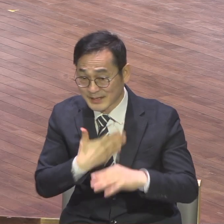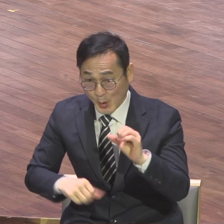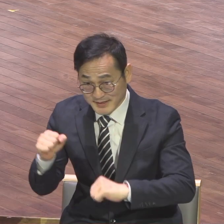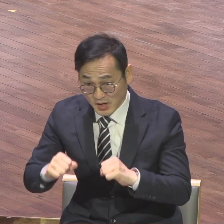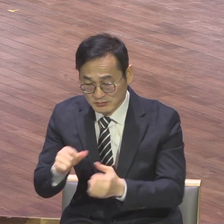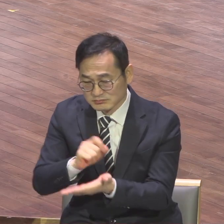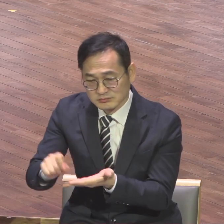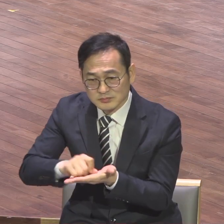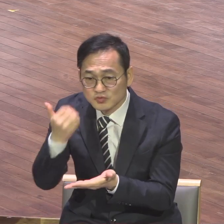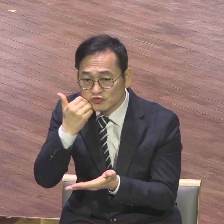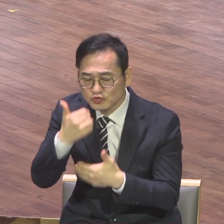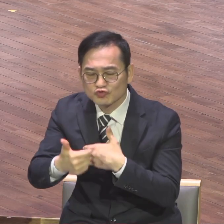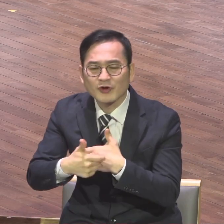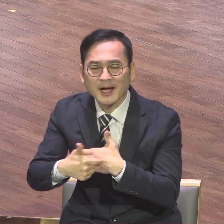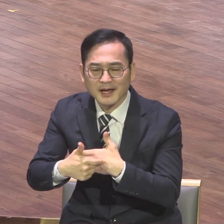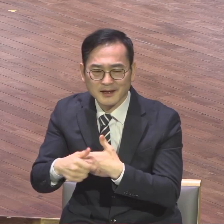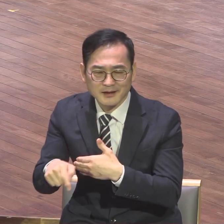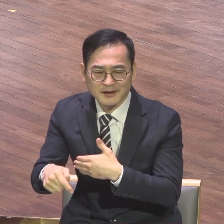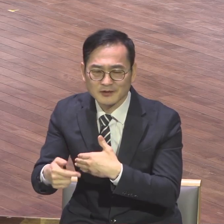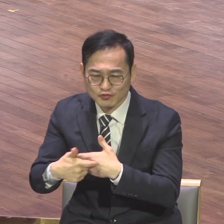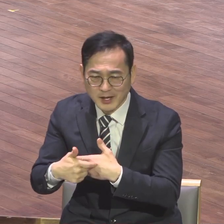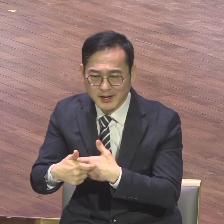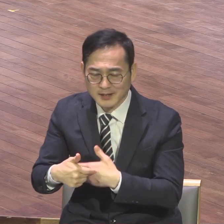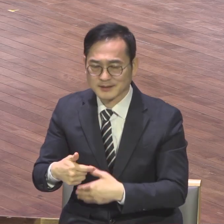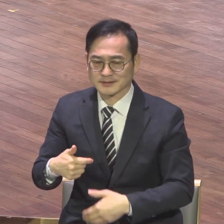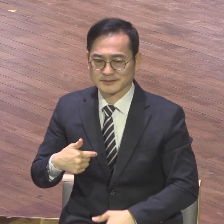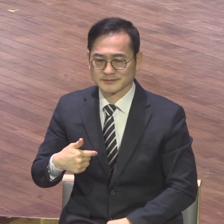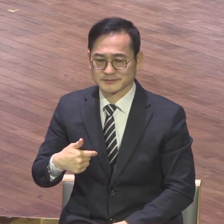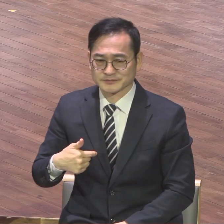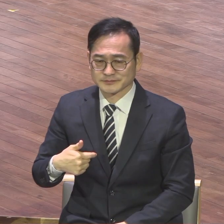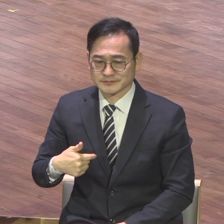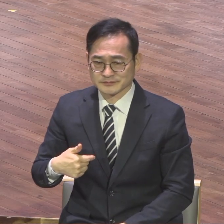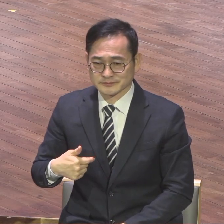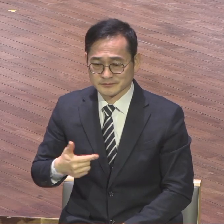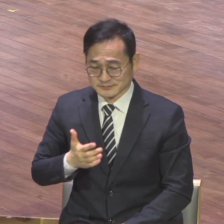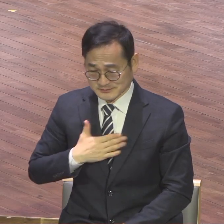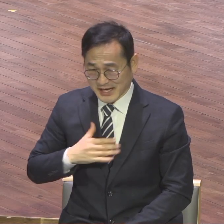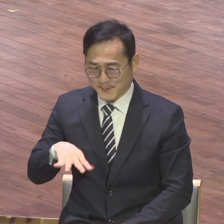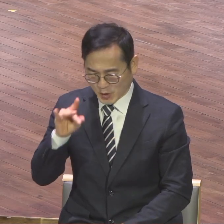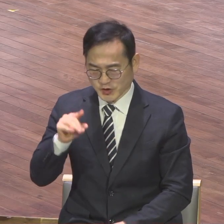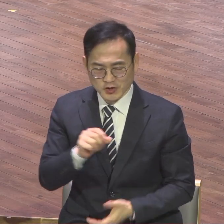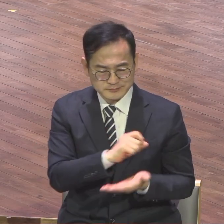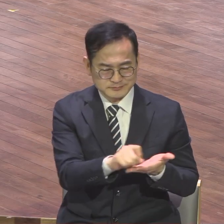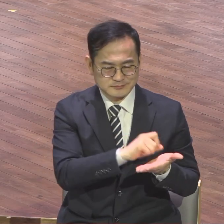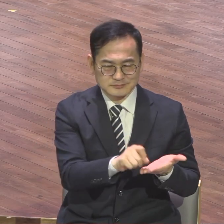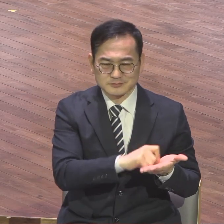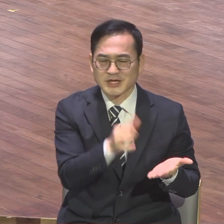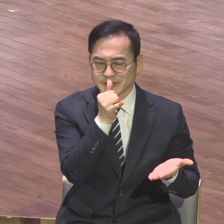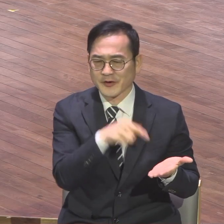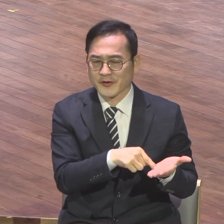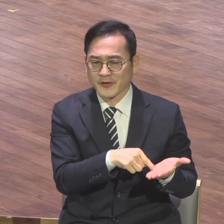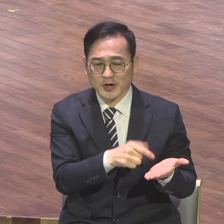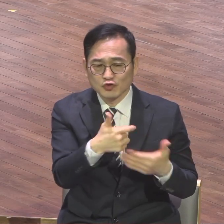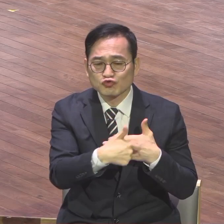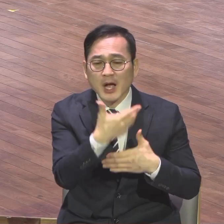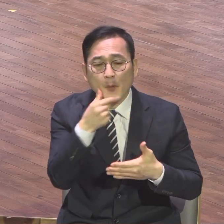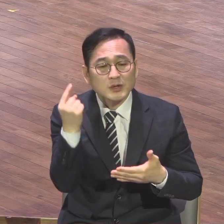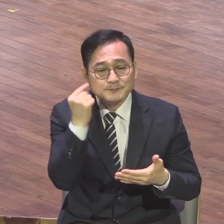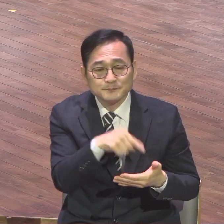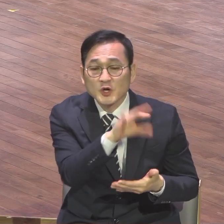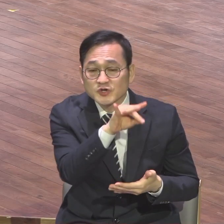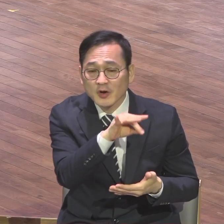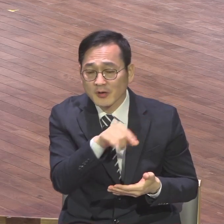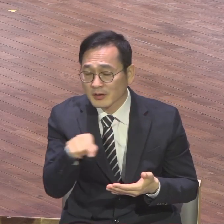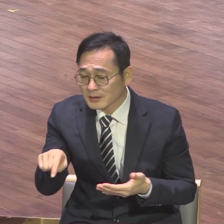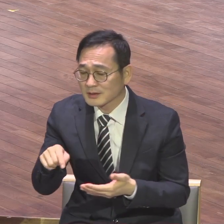내가 먼저 쓴 글에는 그랬어요. 사도행전을 시작하면서 내가 먼저 쓴 글이 있다. 그게 뭐예요? 누가복음이에요.